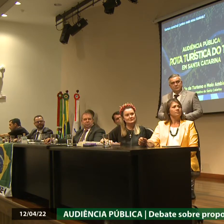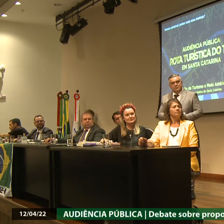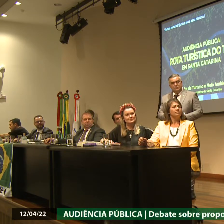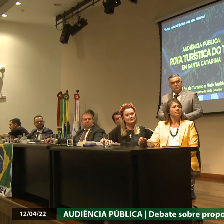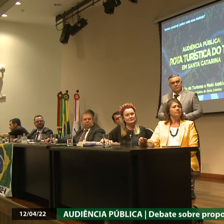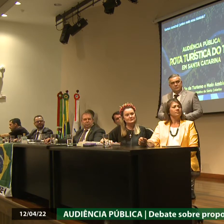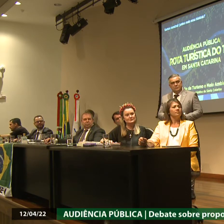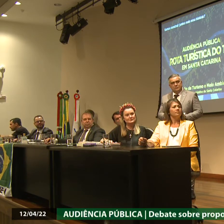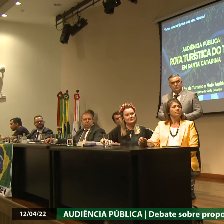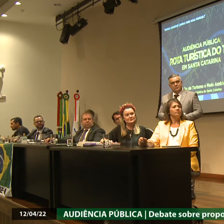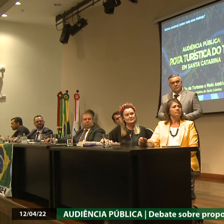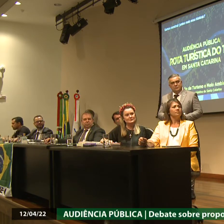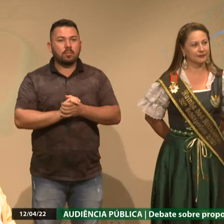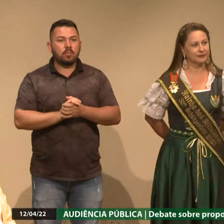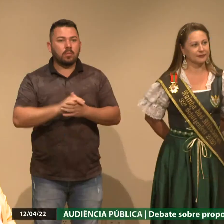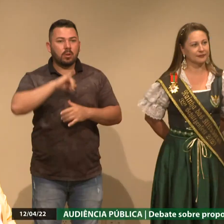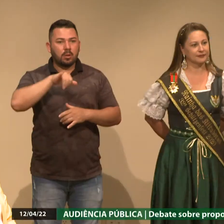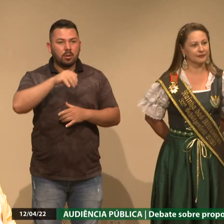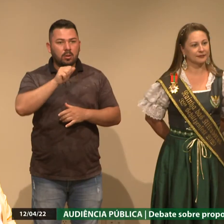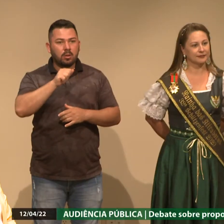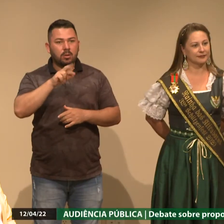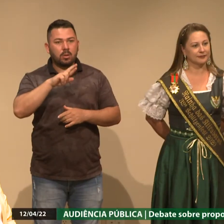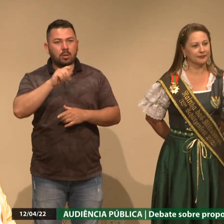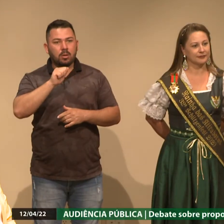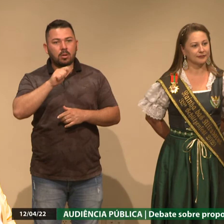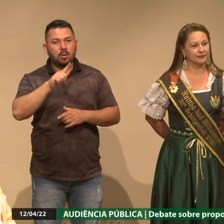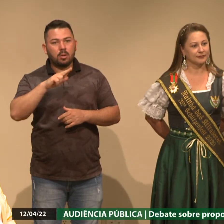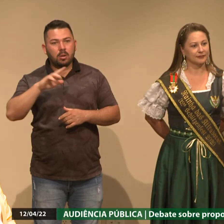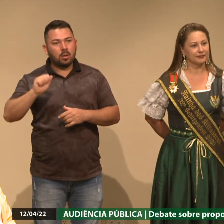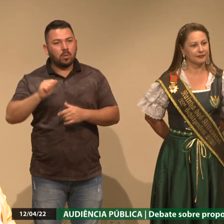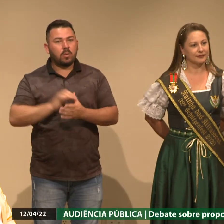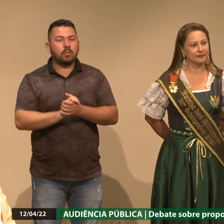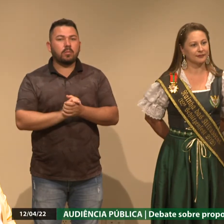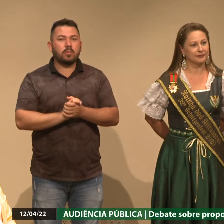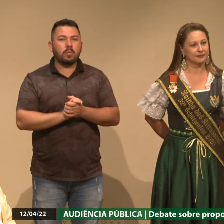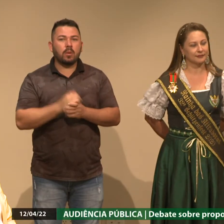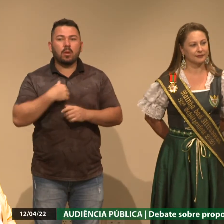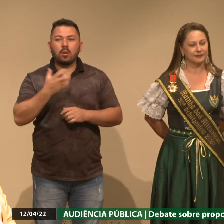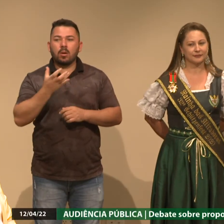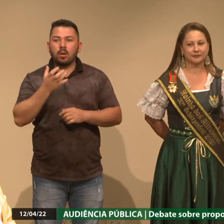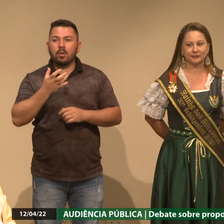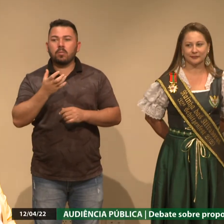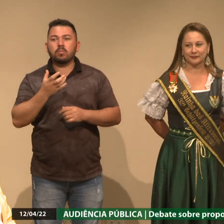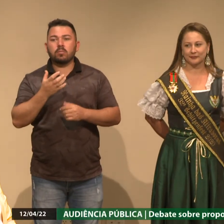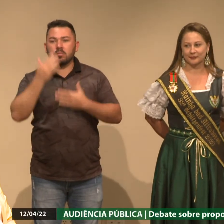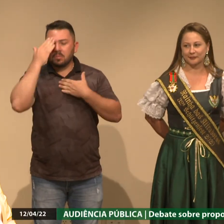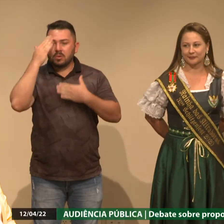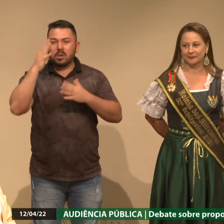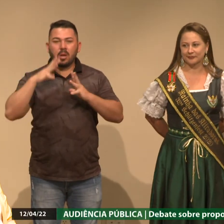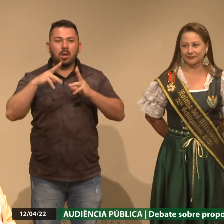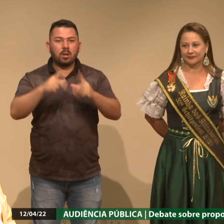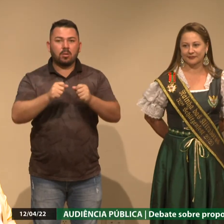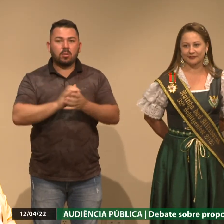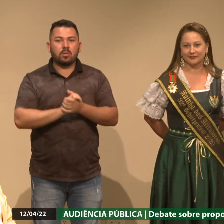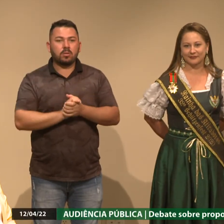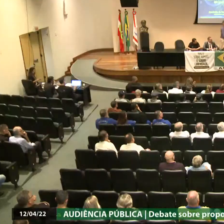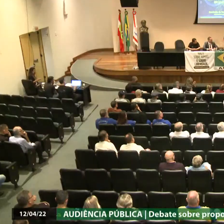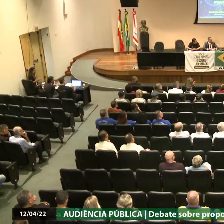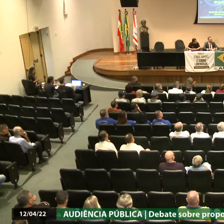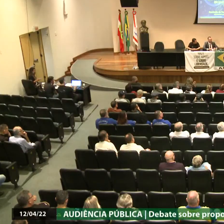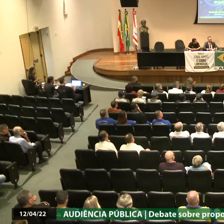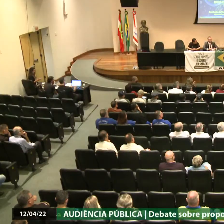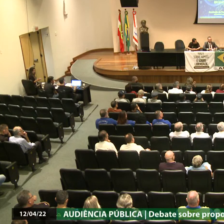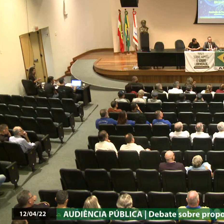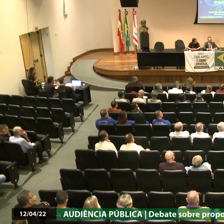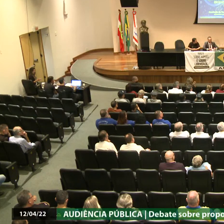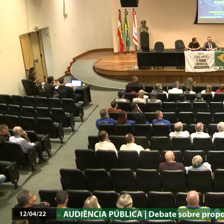também então isso Jaraguá do Sul isso à Jaraguá do Sul quero agradecer a todos que saíram de lá vão chegar em casa hoje